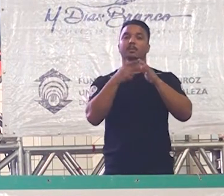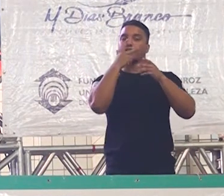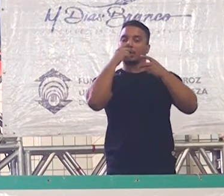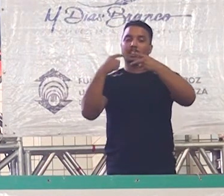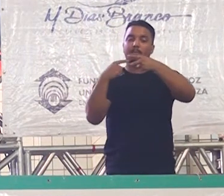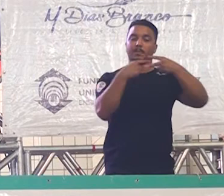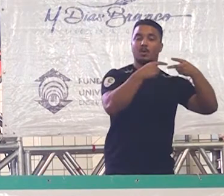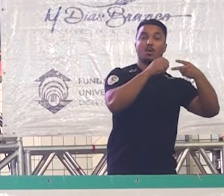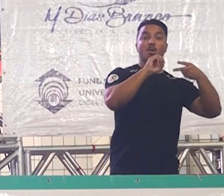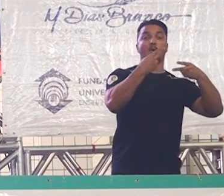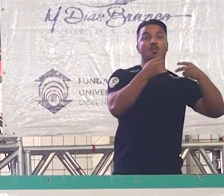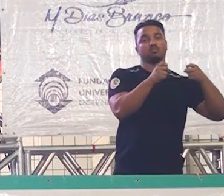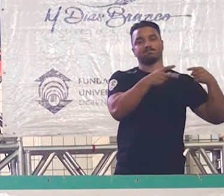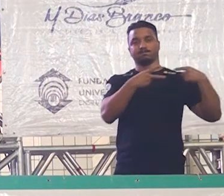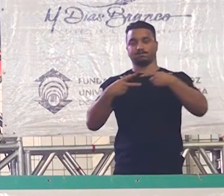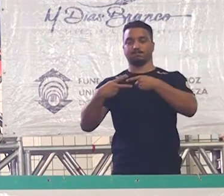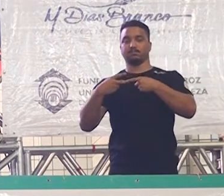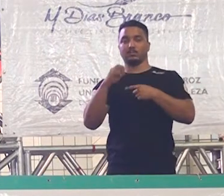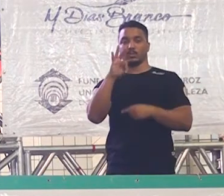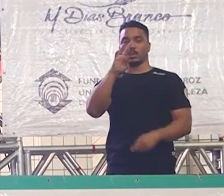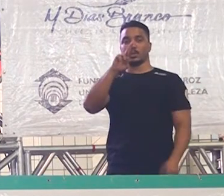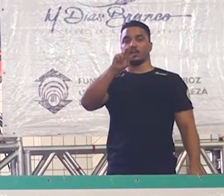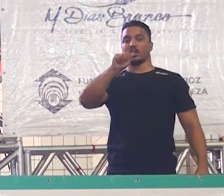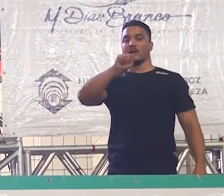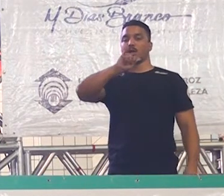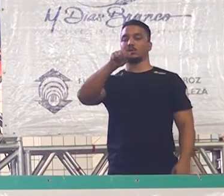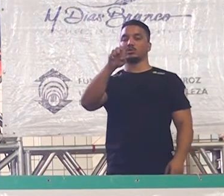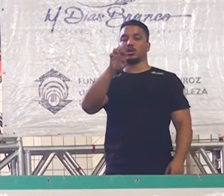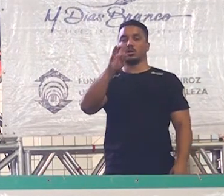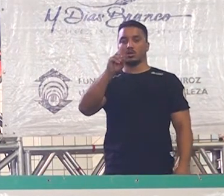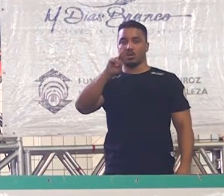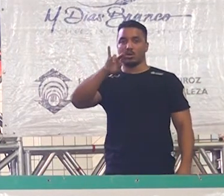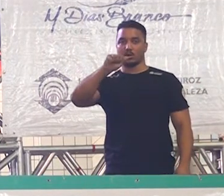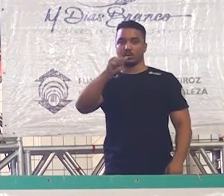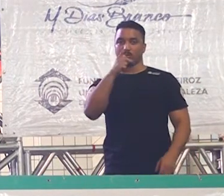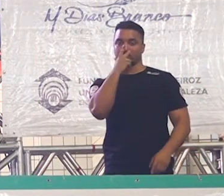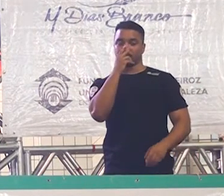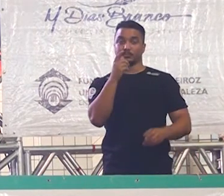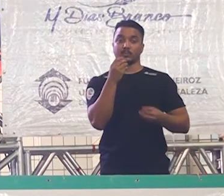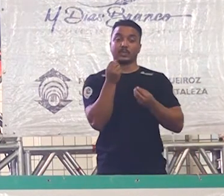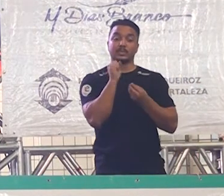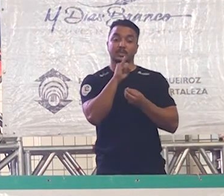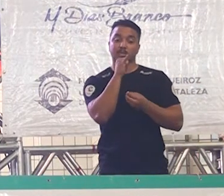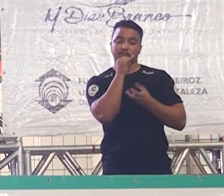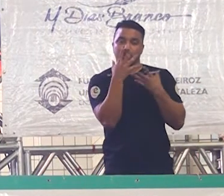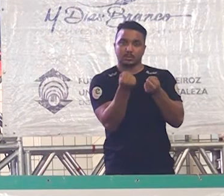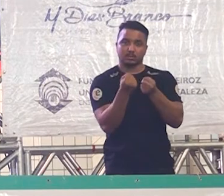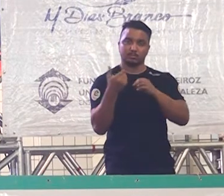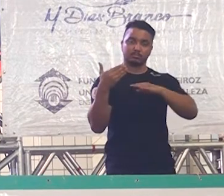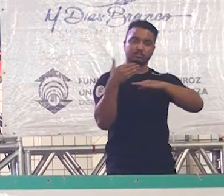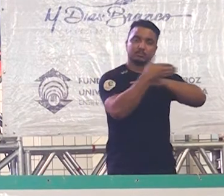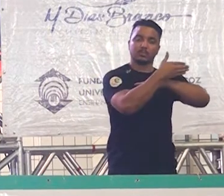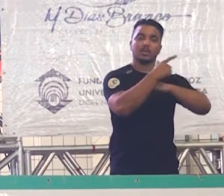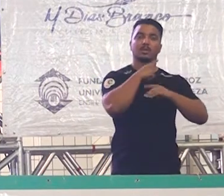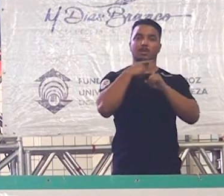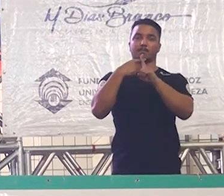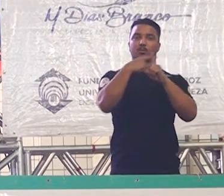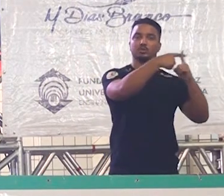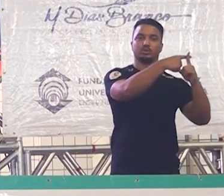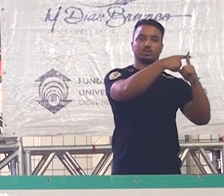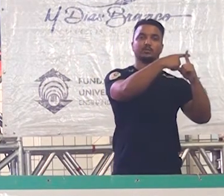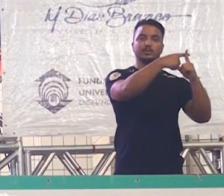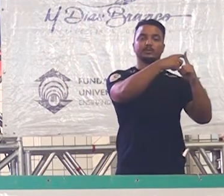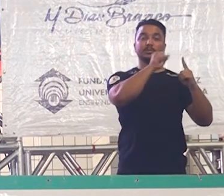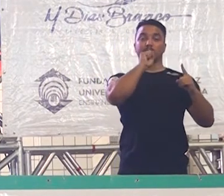a trajetória. Se ele estiver aumentando essa velocidade a favor da trajetória, eu vou admitir que ele tem aceleração